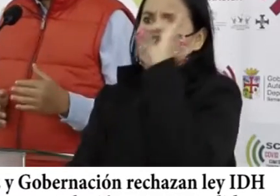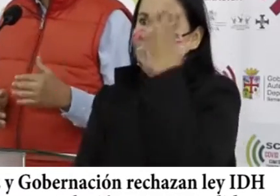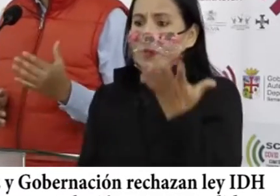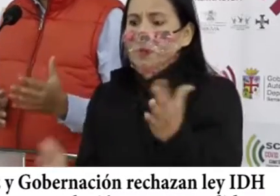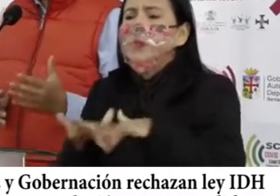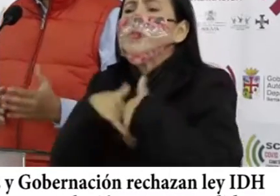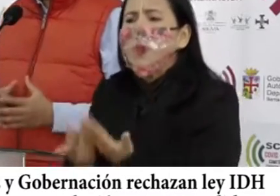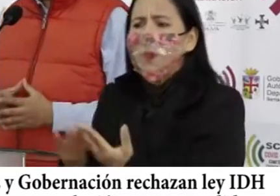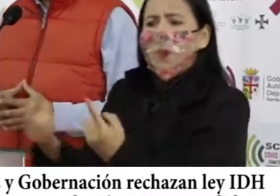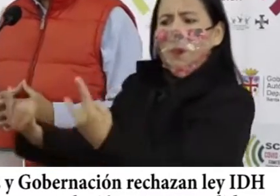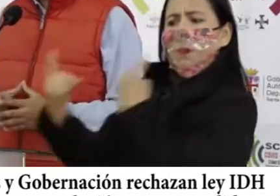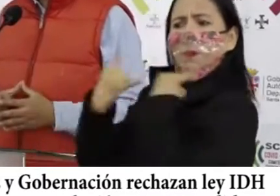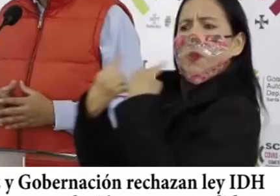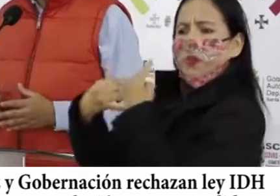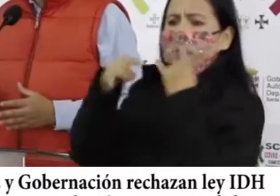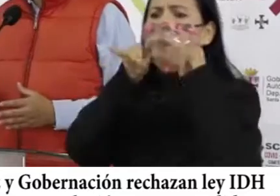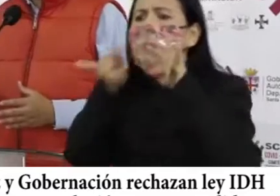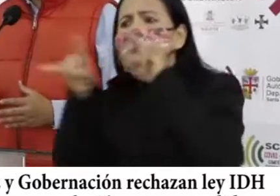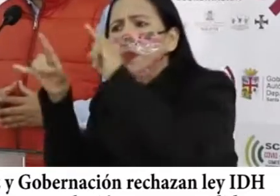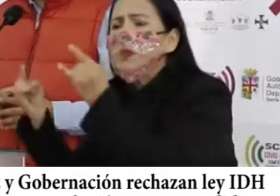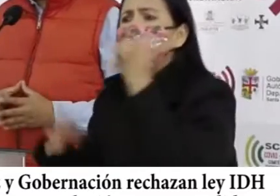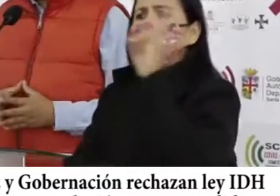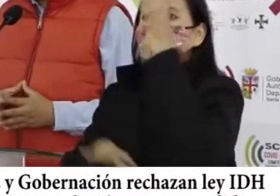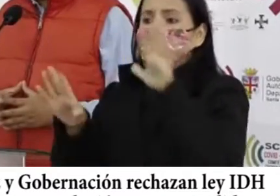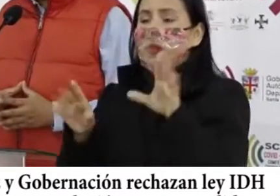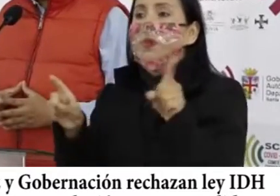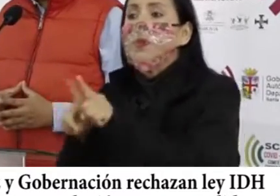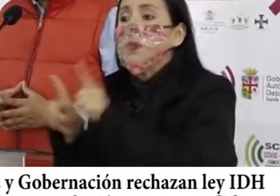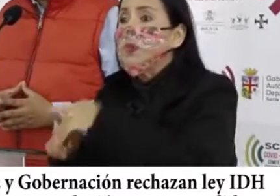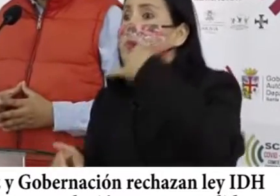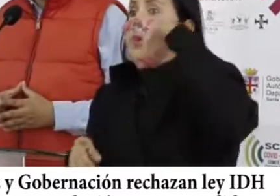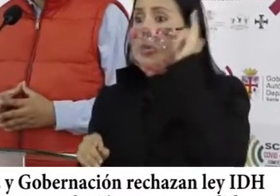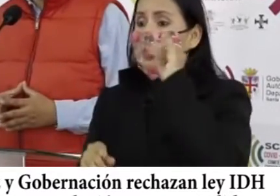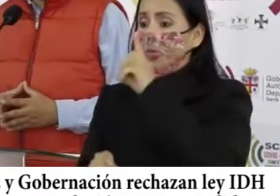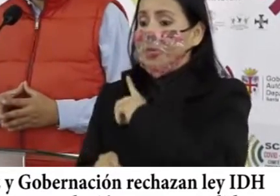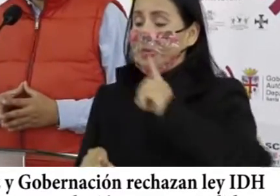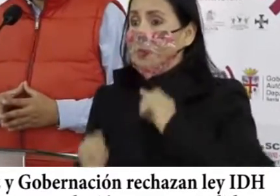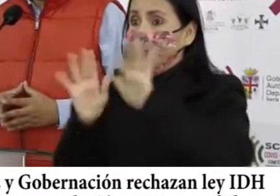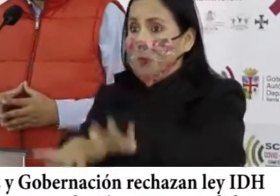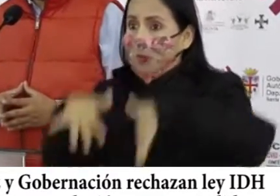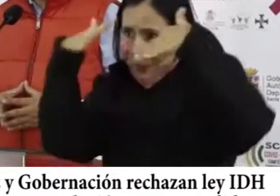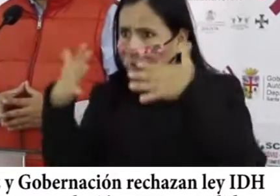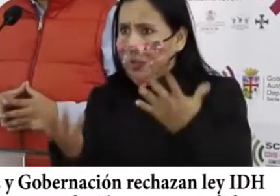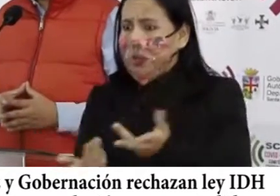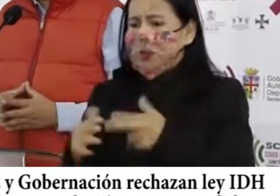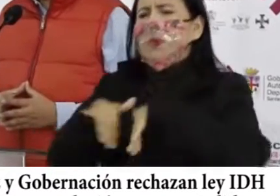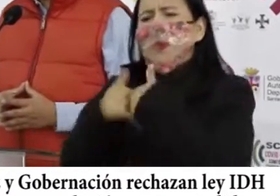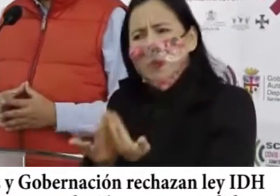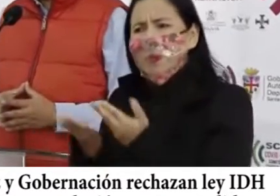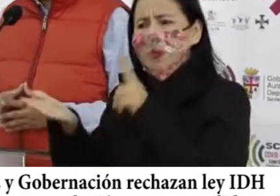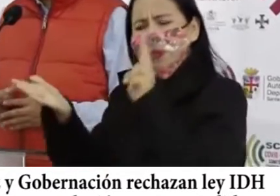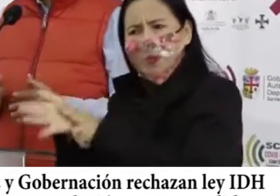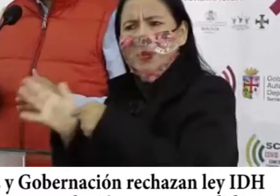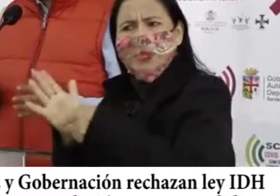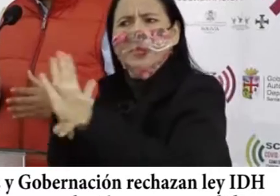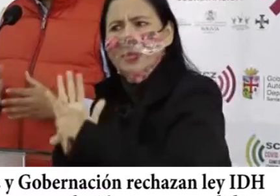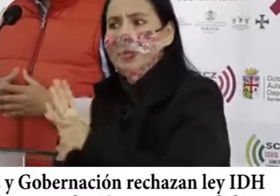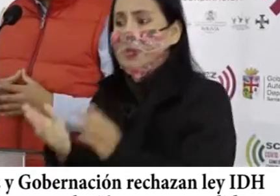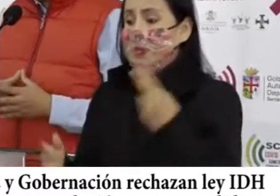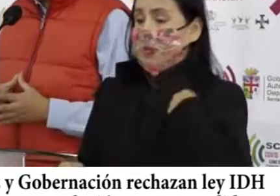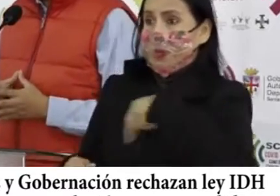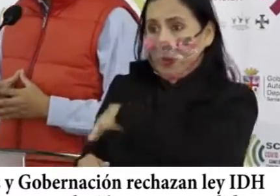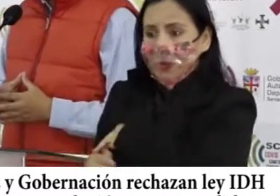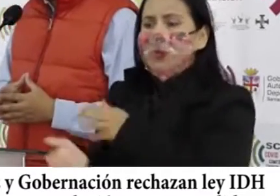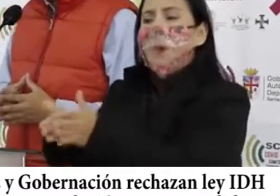que se hagan la burla de la gente, como ha sido ayer en la Cámara de Diputados la aprobación de esta ley.